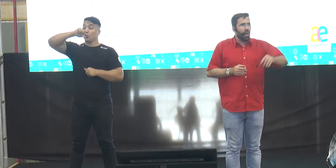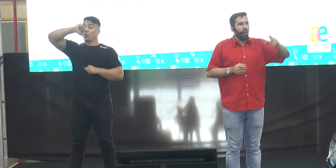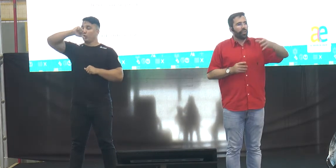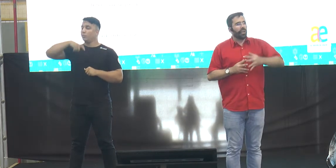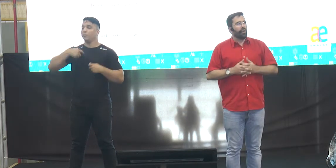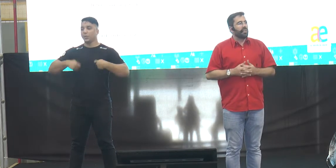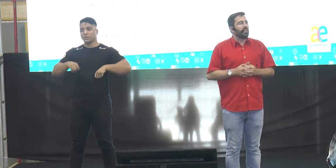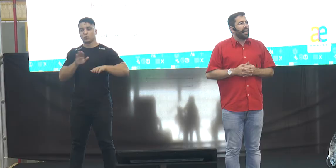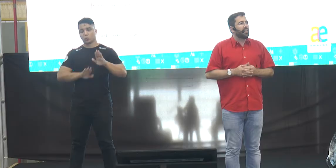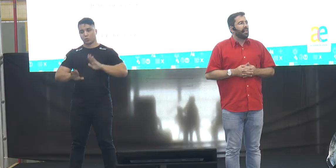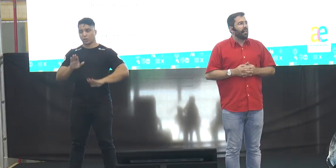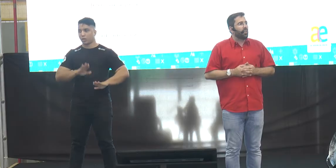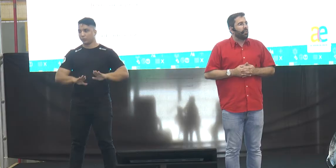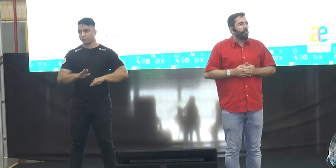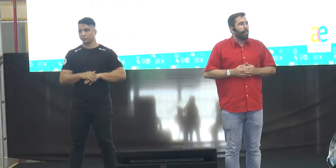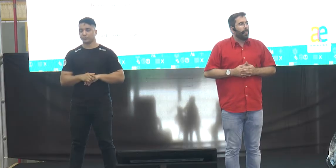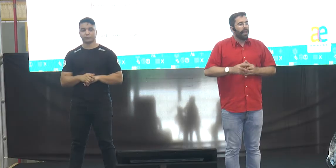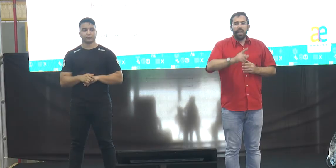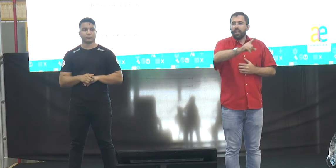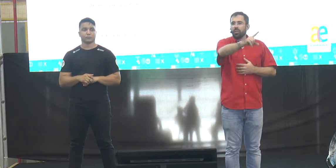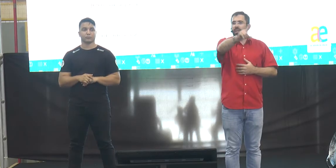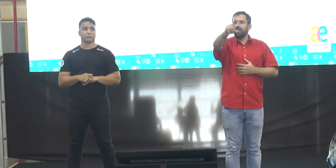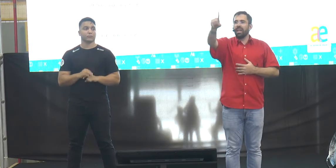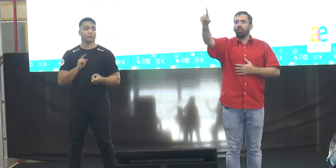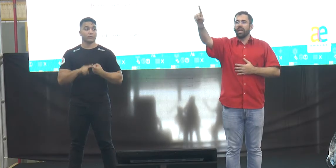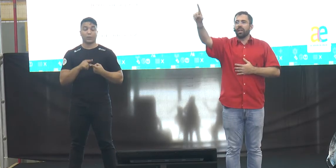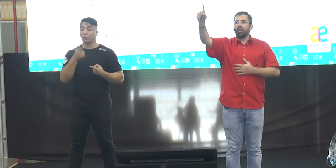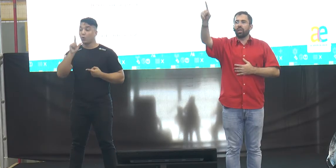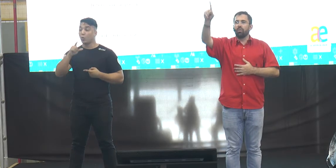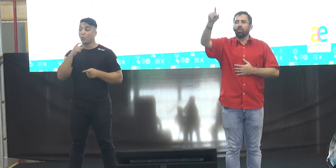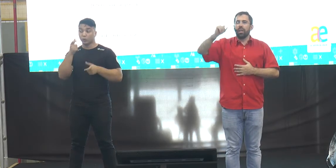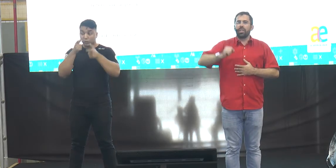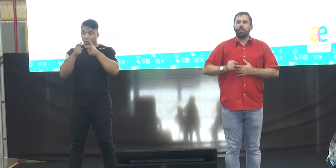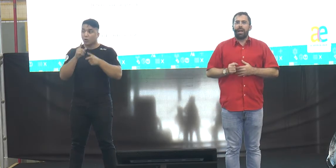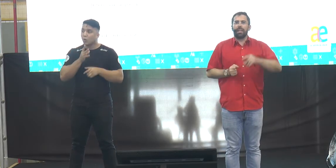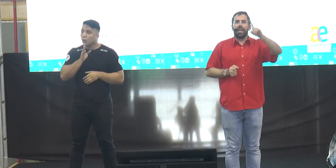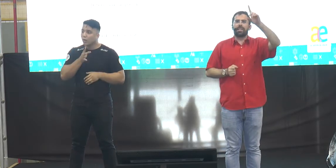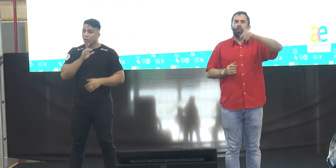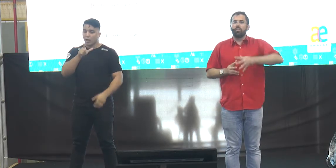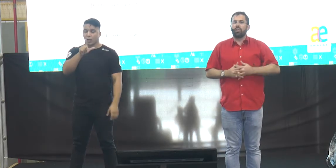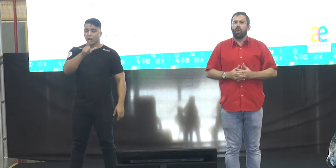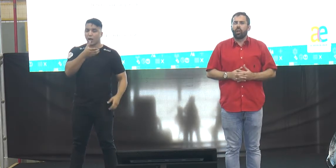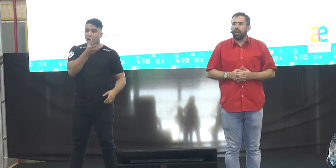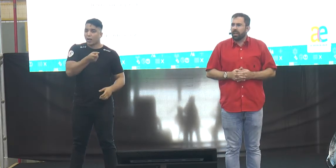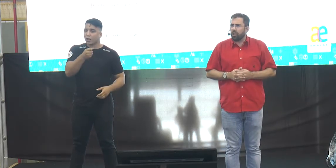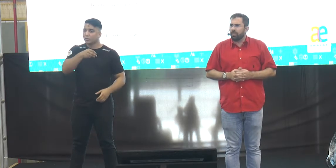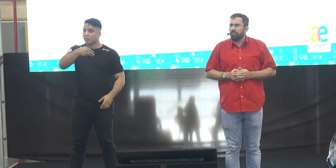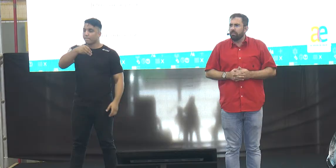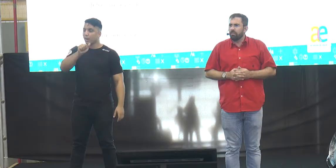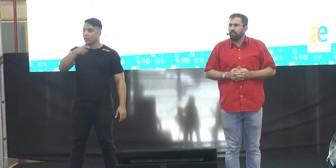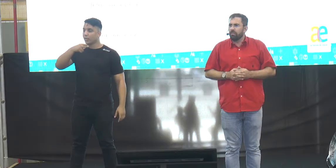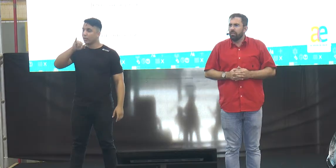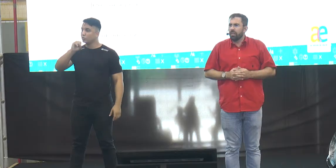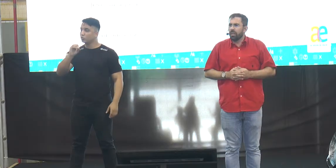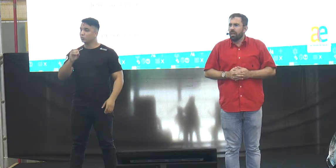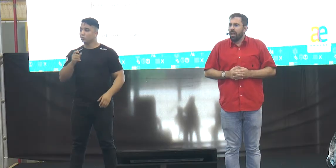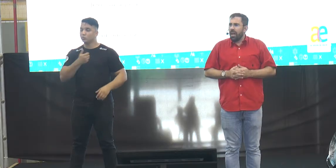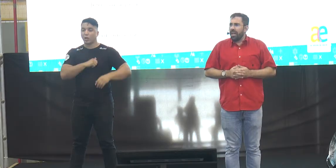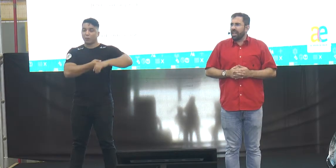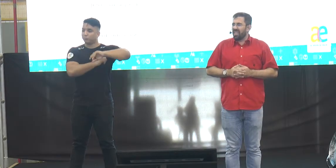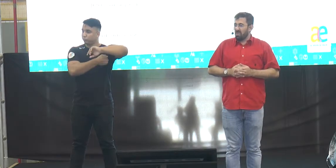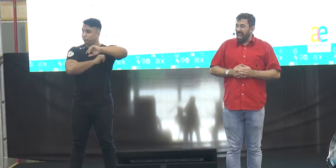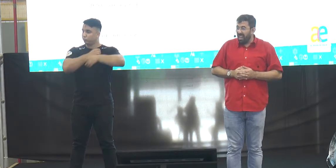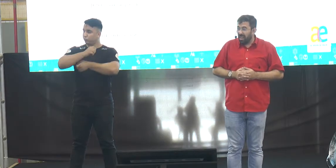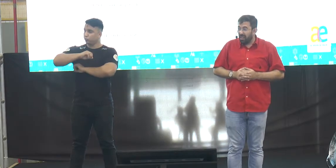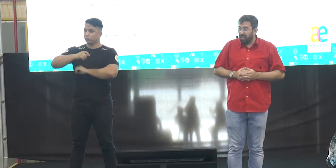cuidado. Outra coisa interessante, não sei se alguém aqui já usou leite de magnésia como desodorante.